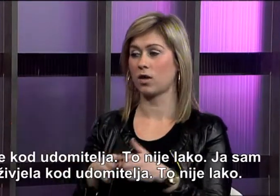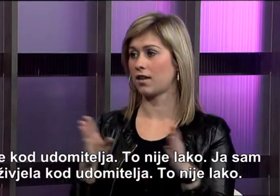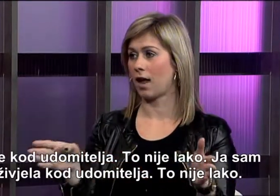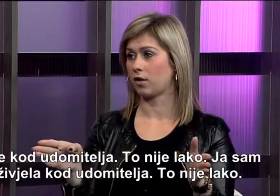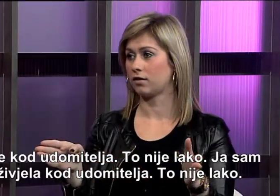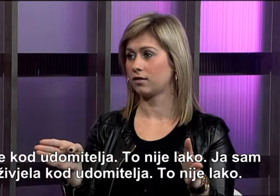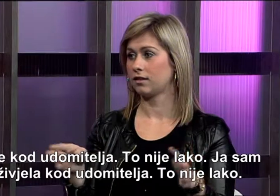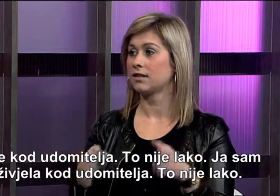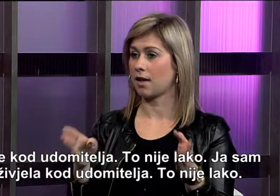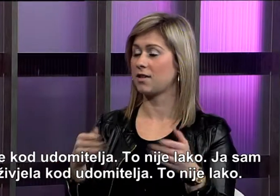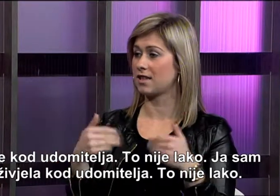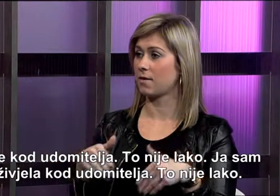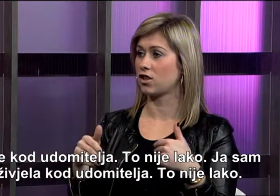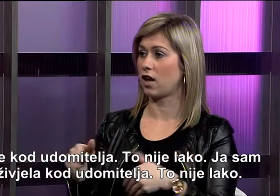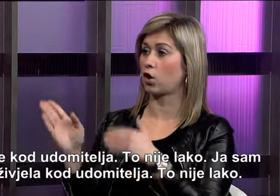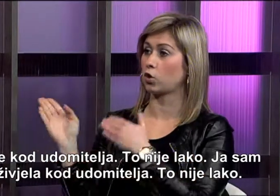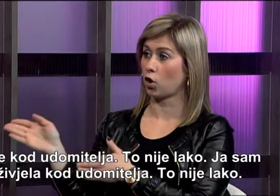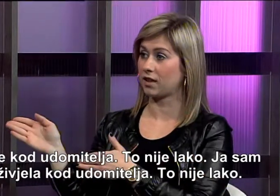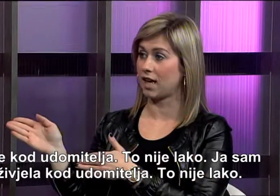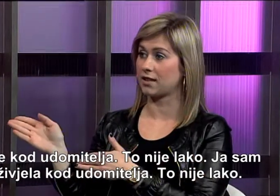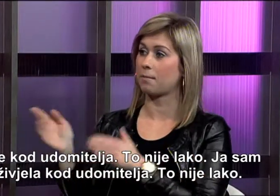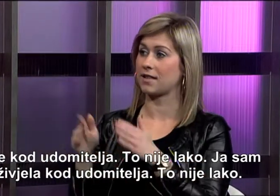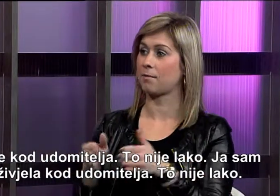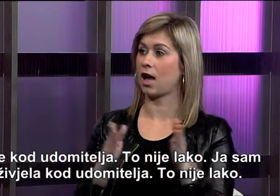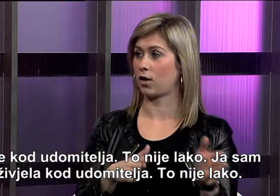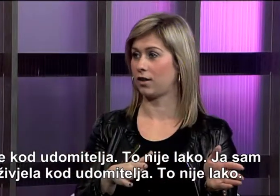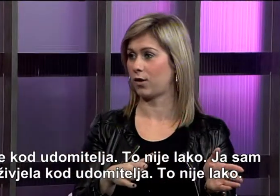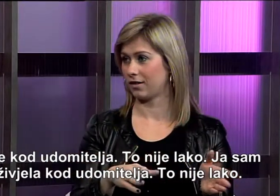to nije lako. Nam je tamo živjela kod udomiteljica, pa znam kako je to.